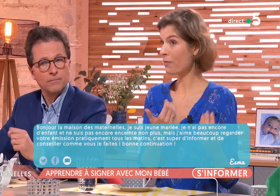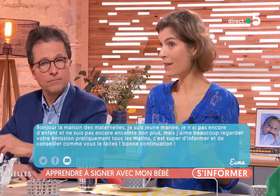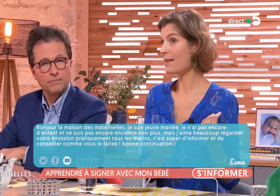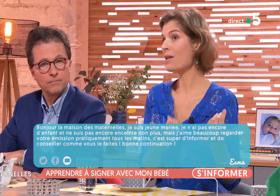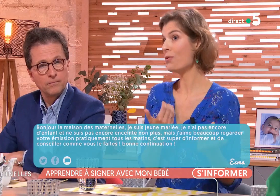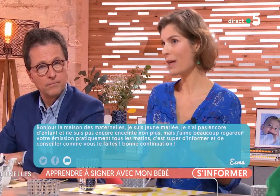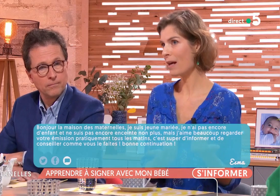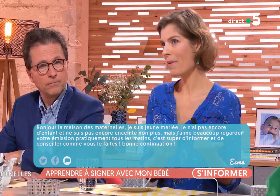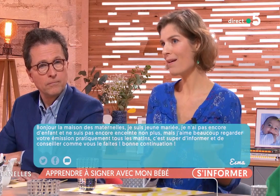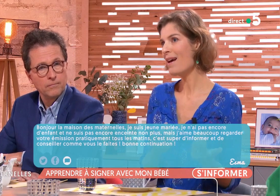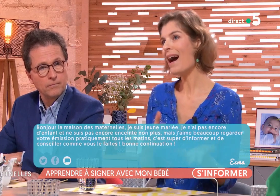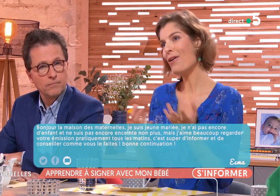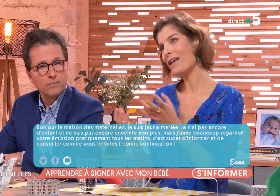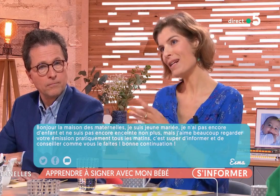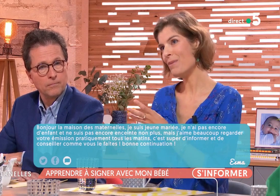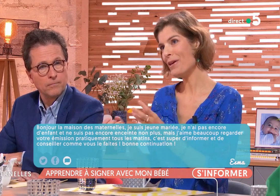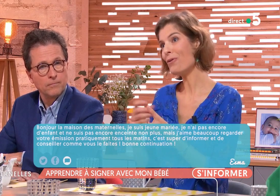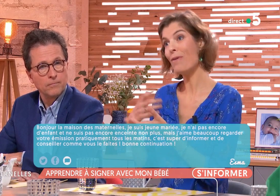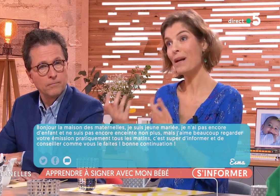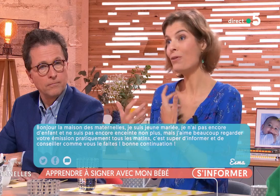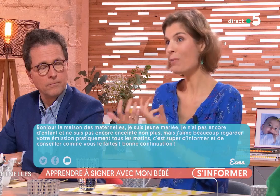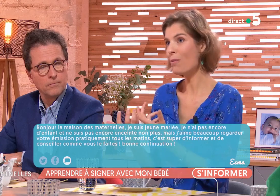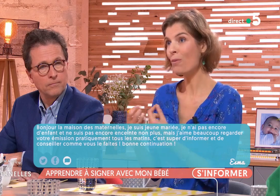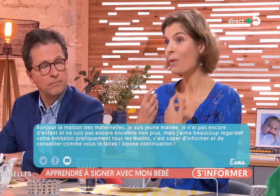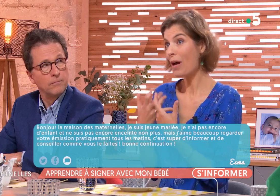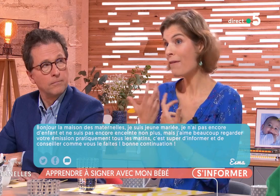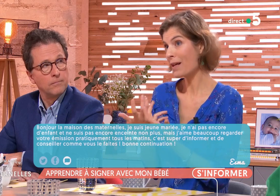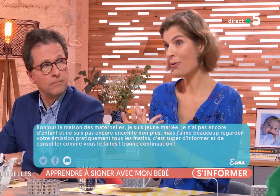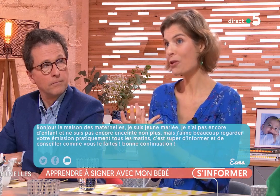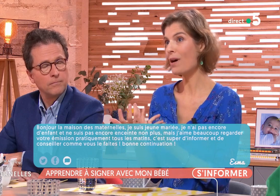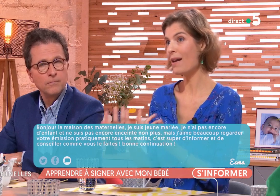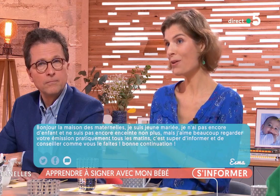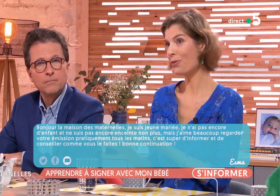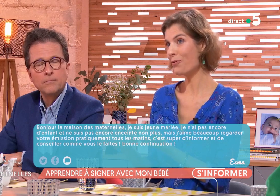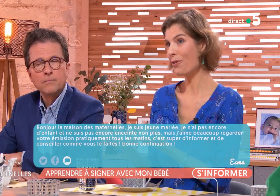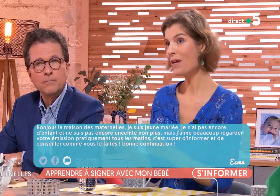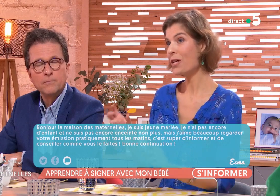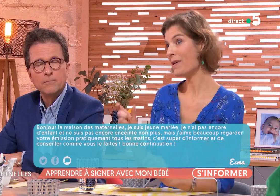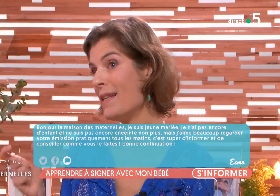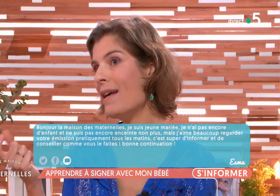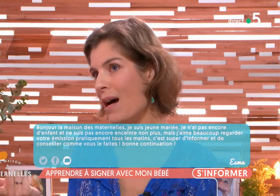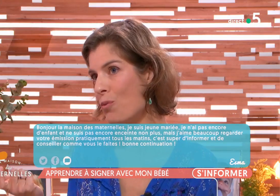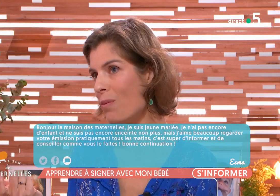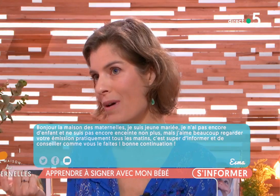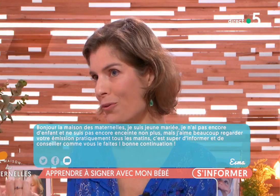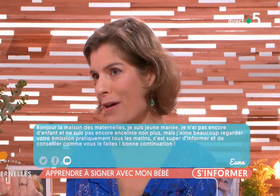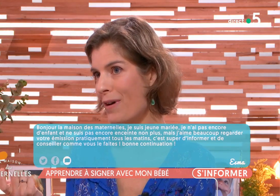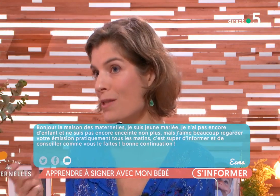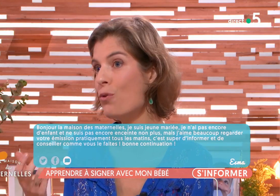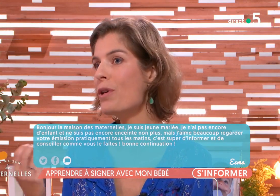une vraie syntaxe, une vraie grammaire. Alors qu'avec les bébés, on va parler normalement avec un langage oral à notre enfant et on va signer un mot dans la phrase, le mot